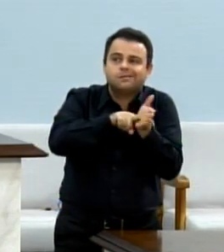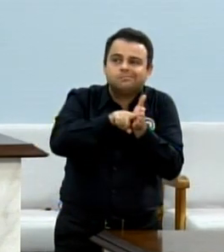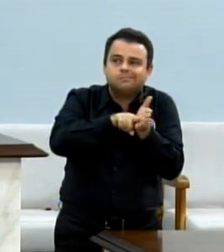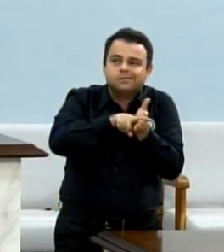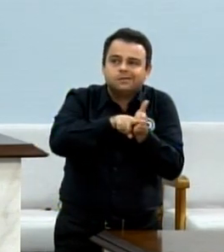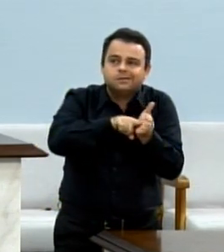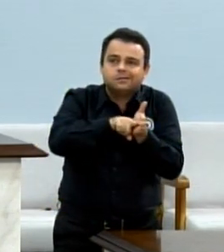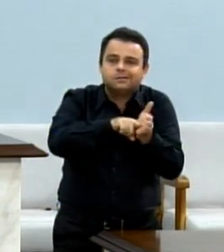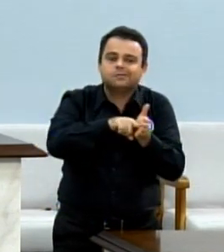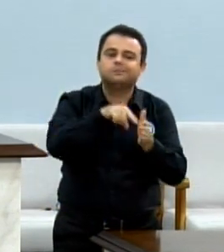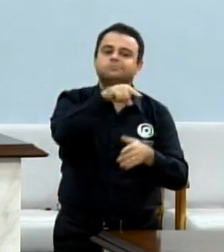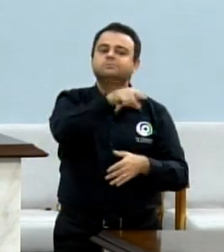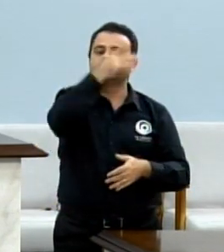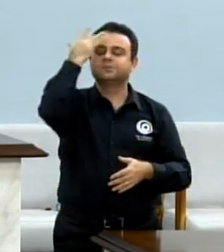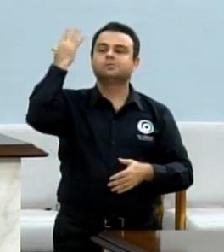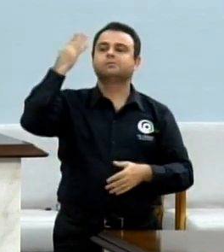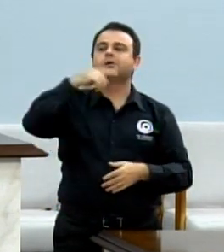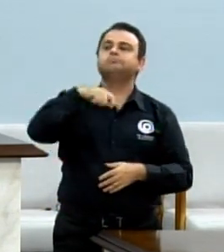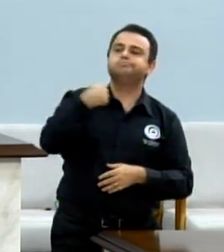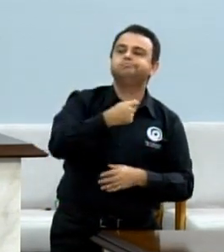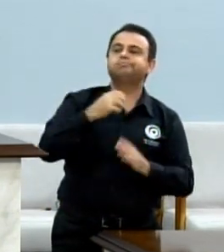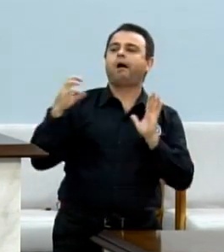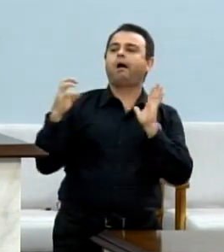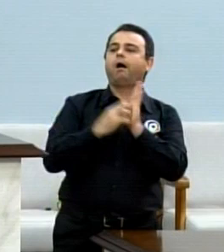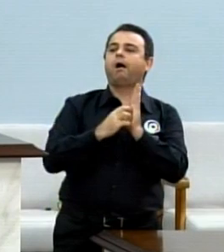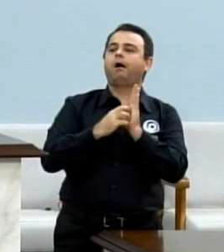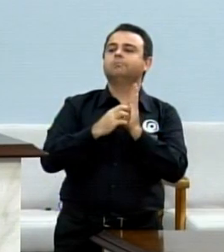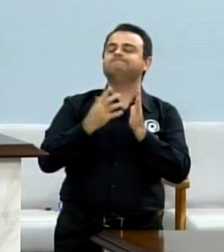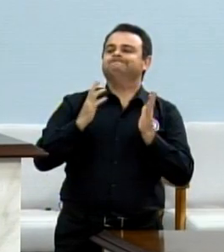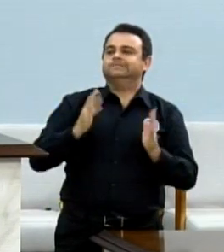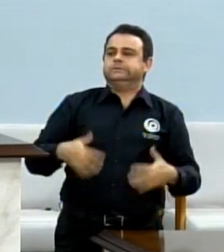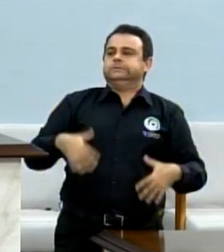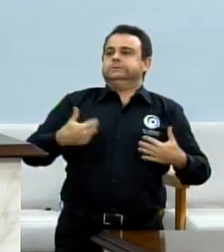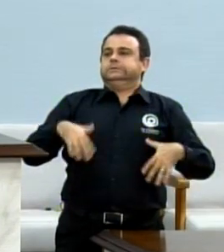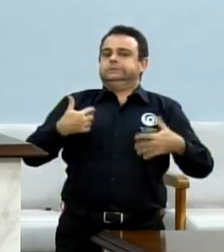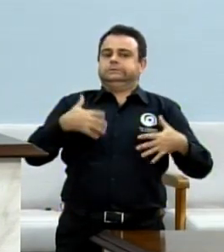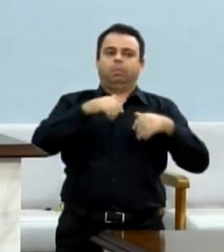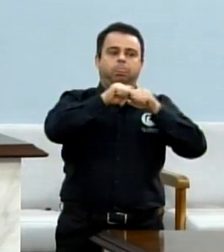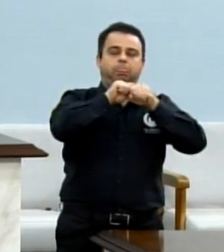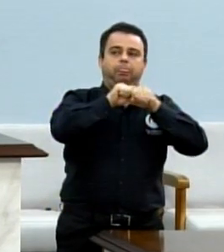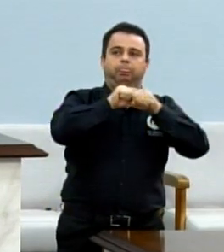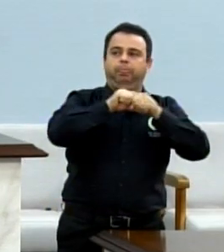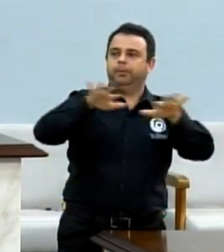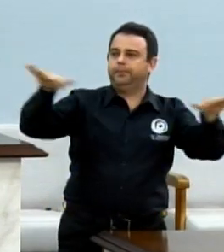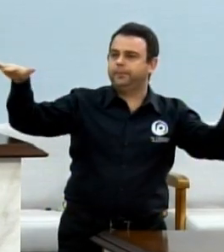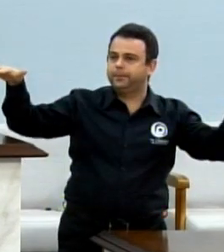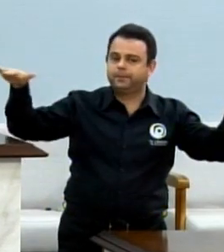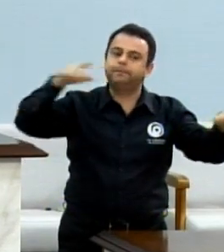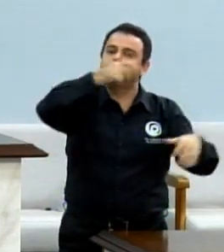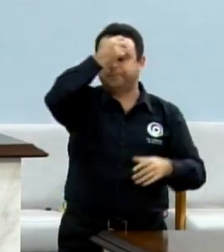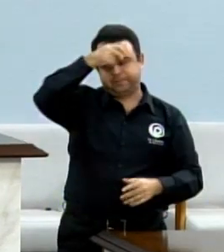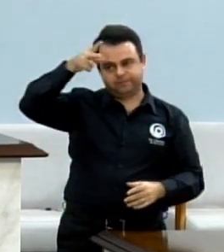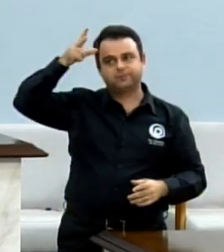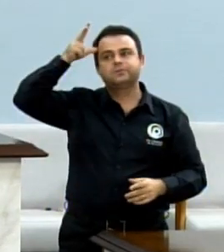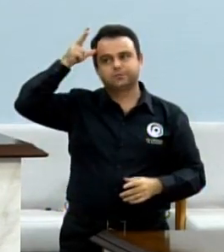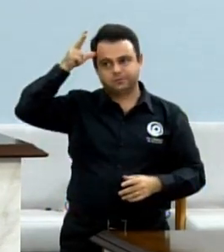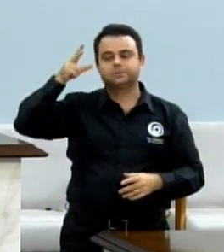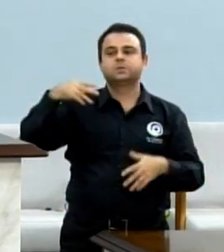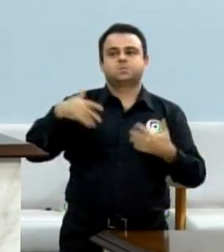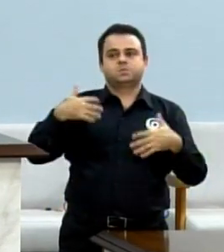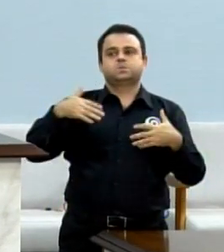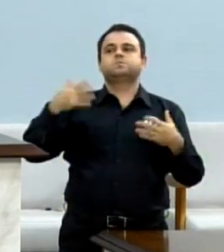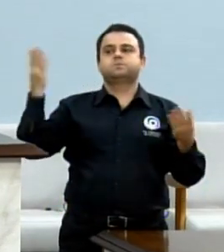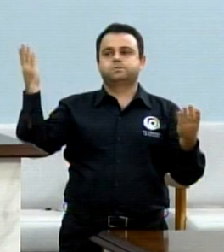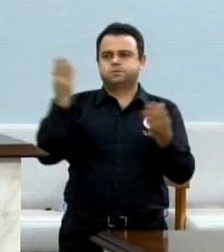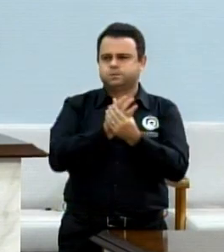era portadora de HIV. Trouxe, então, uma indenização, trouxe, então, um problema de incidente de vazamento para aquela prefeitura. E por que eu estou trazendo isso